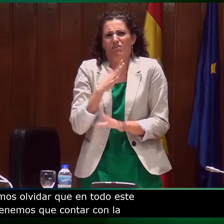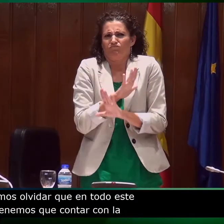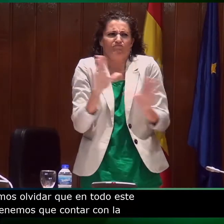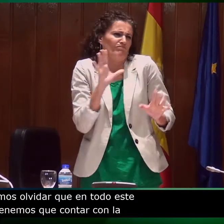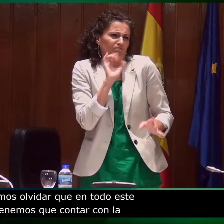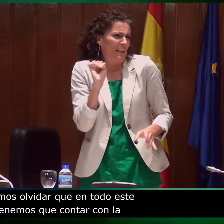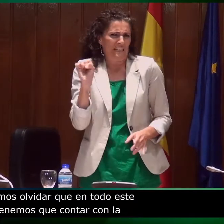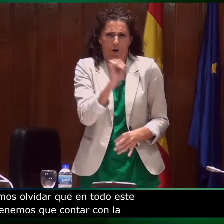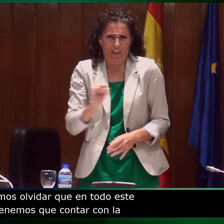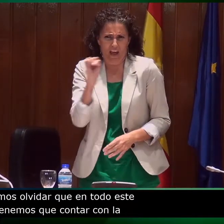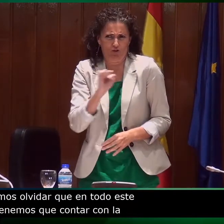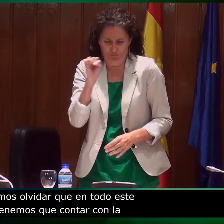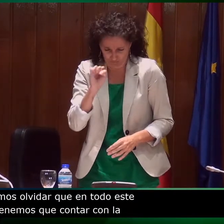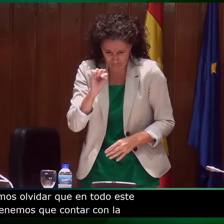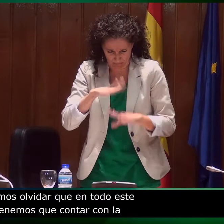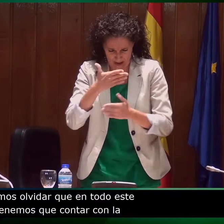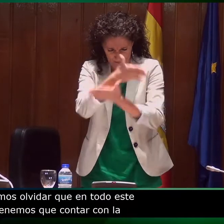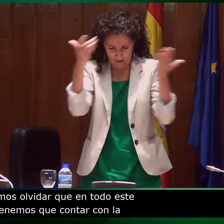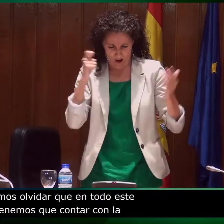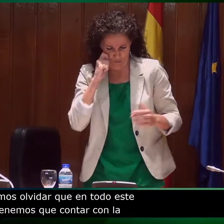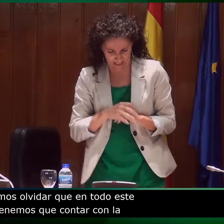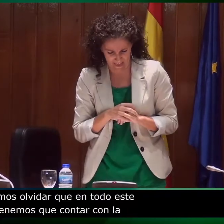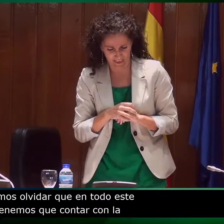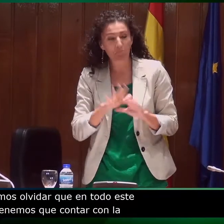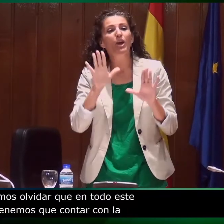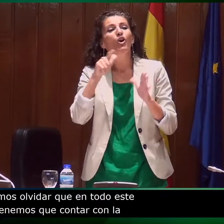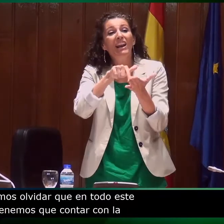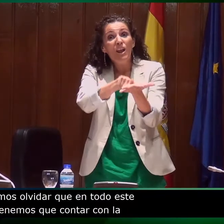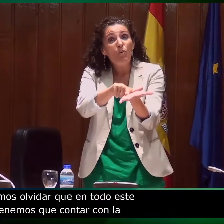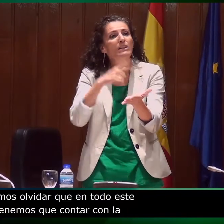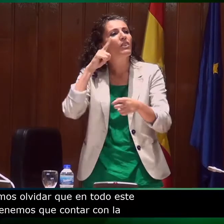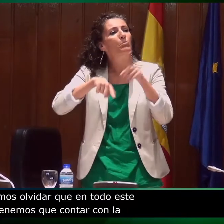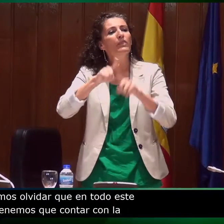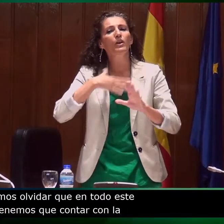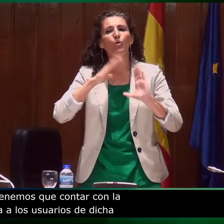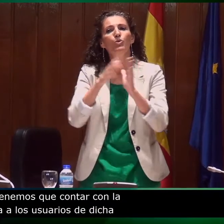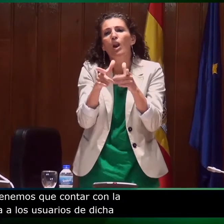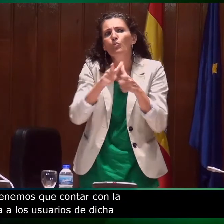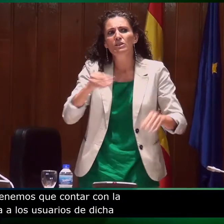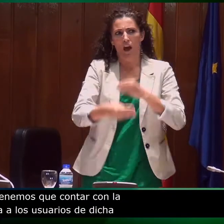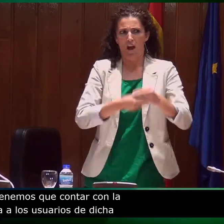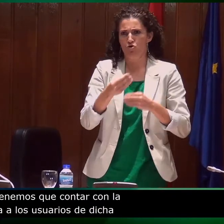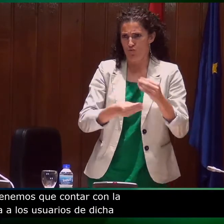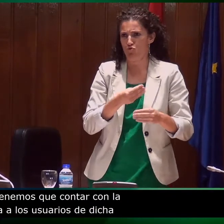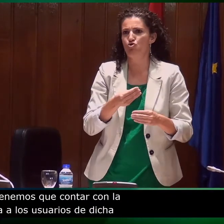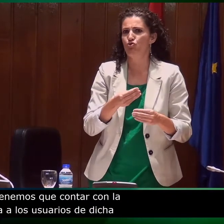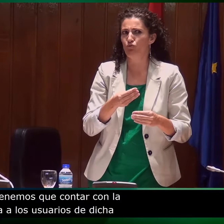estas lenguas tienen un papel extraordinario que cumplir en la humanidad aunque las lenguas